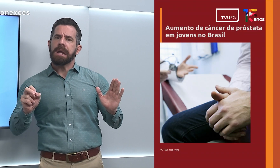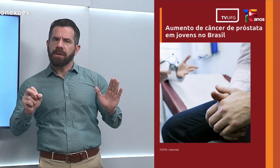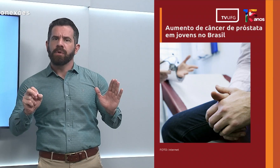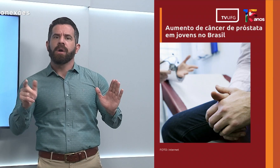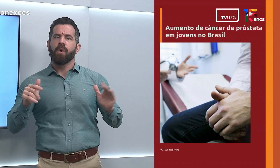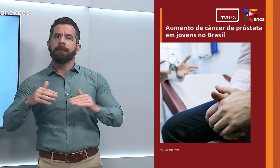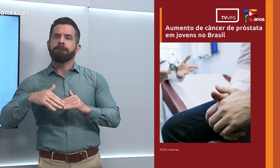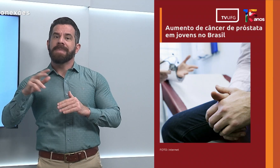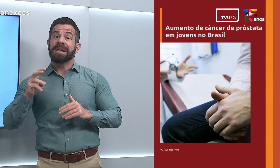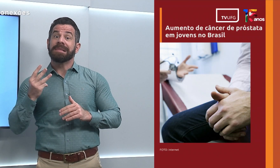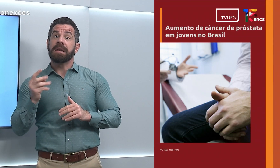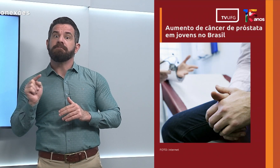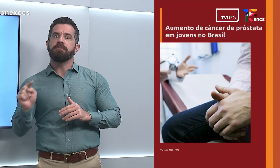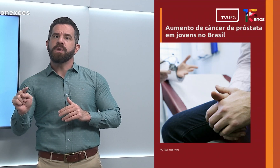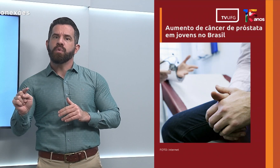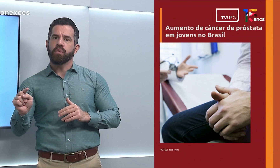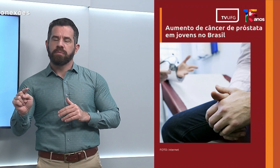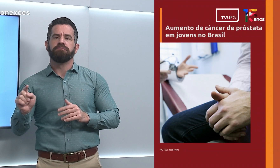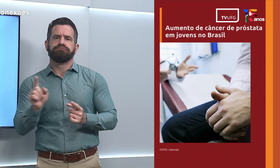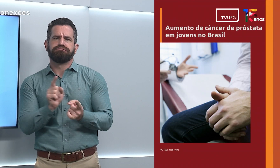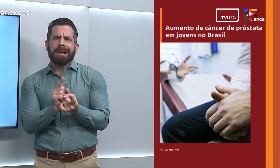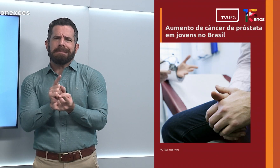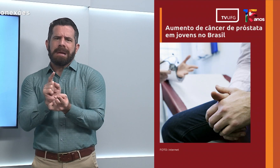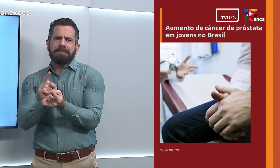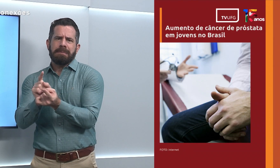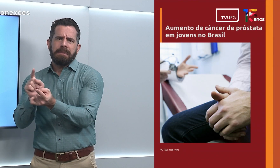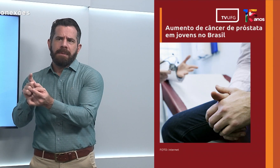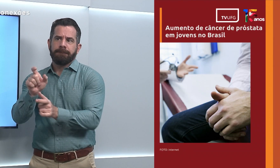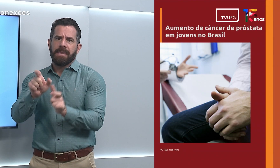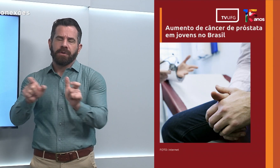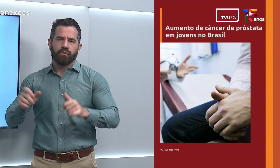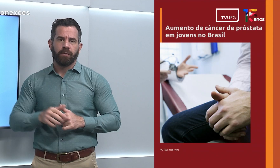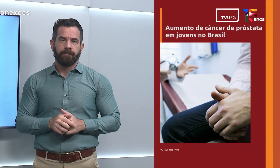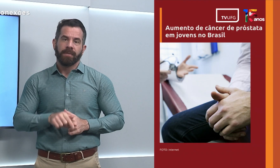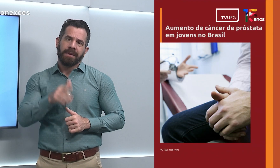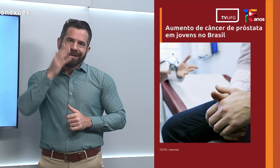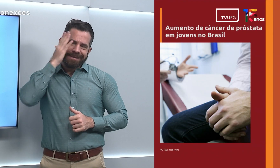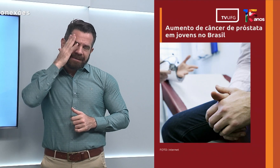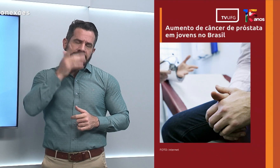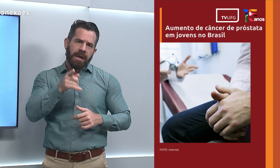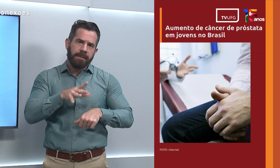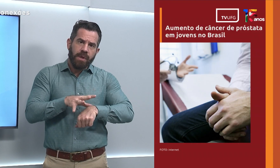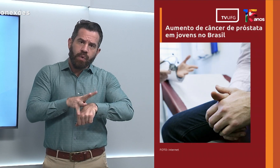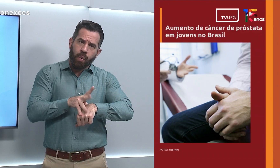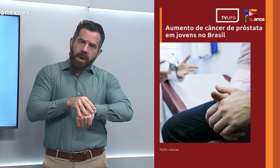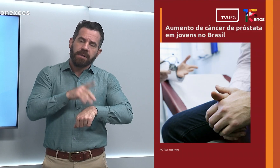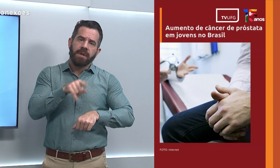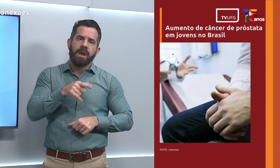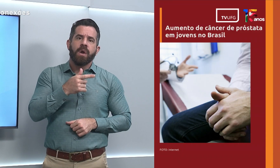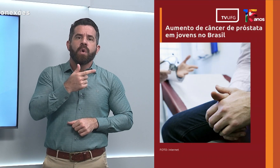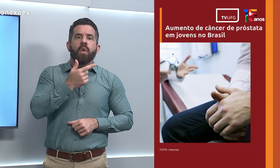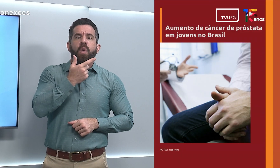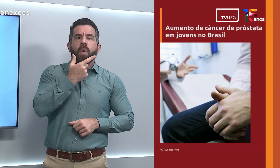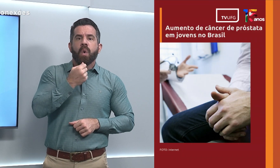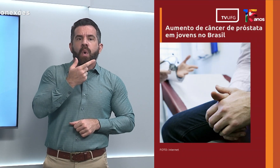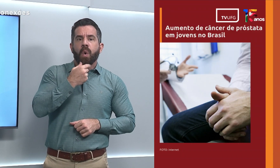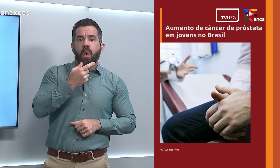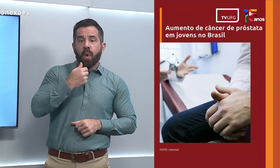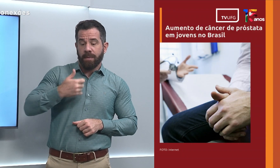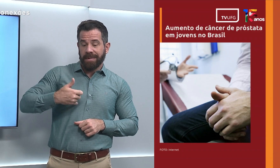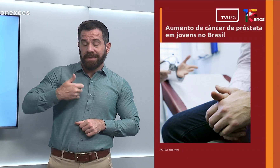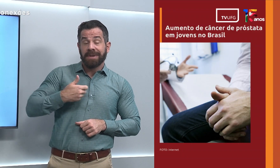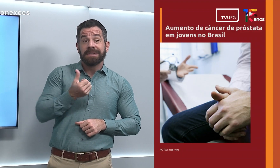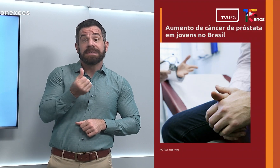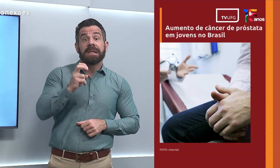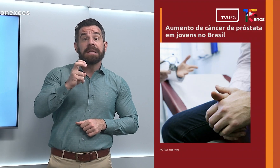3.000 registros nesse período de 4 anos. A doença é mais comum em homens acima dos 65 anos de